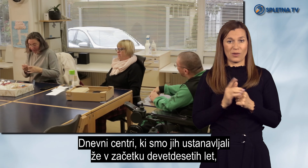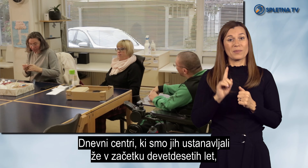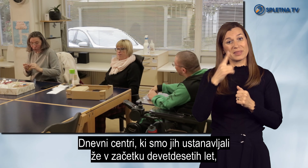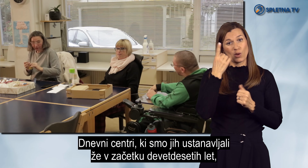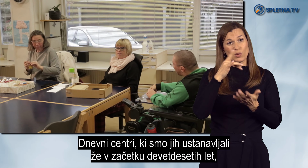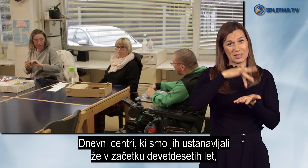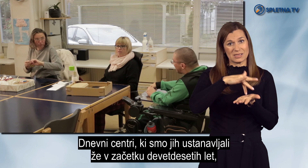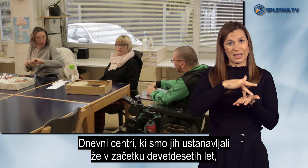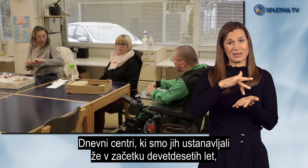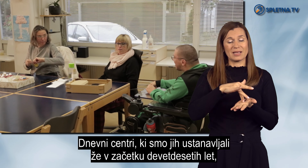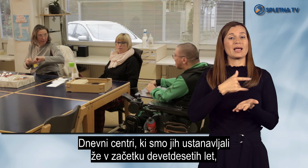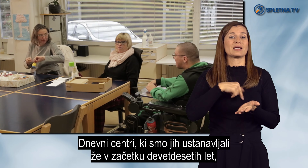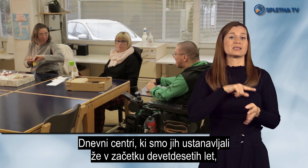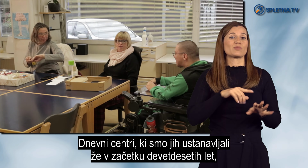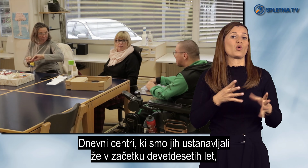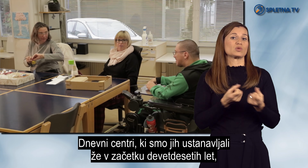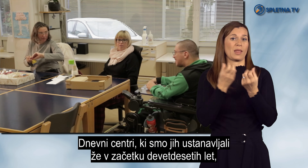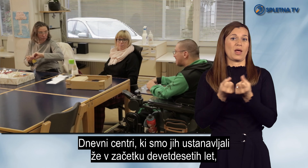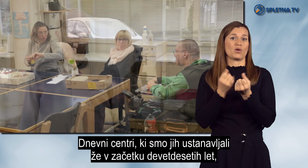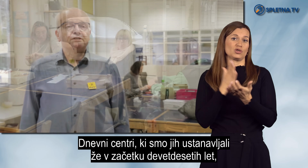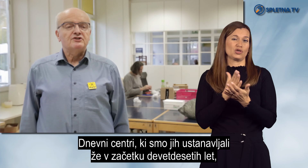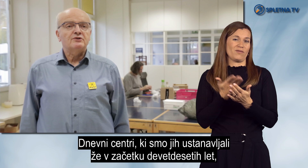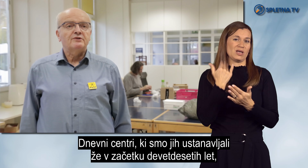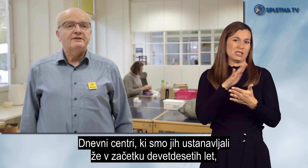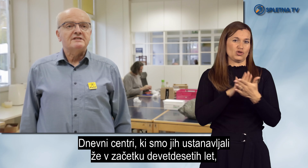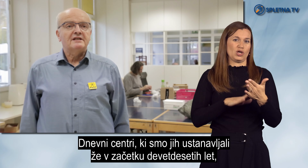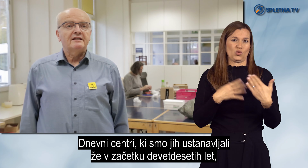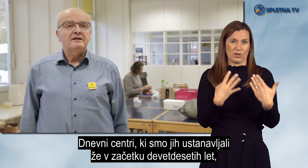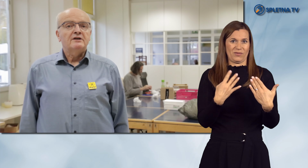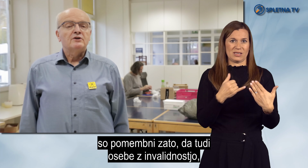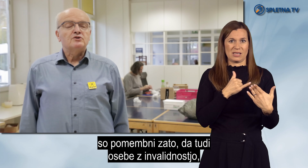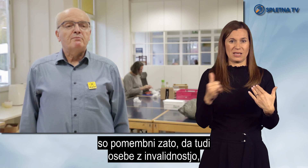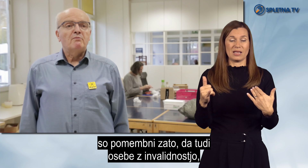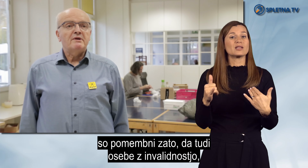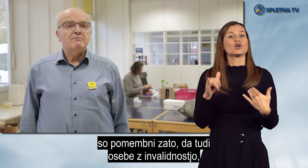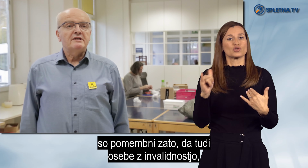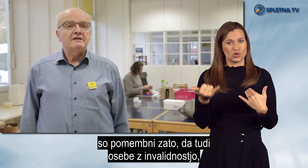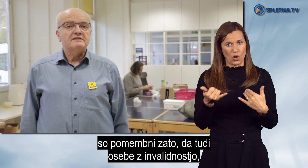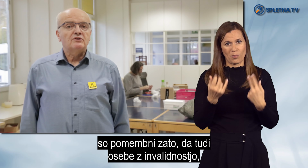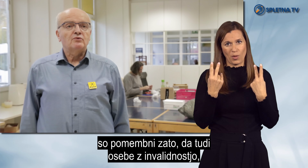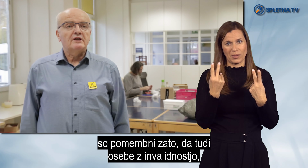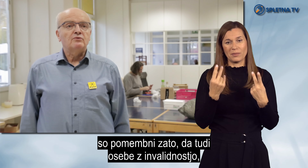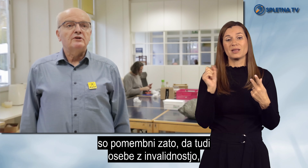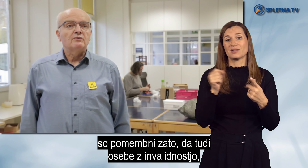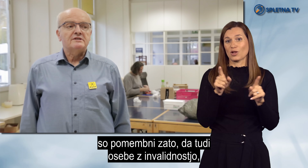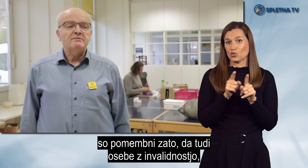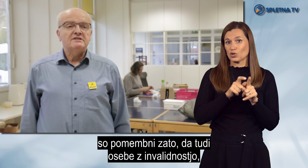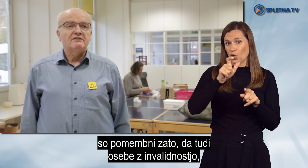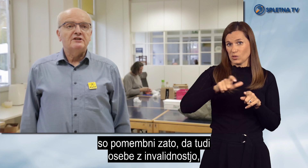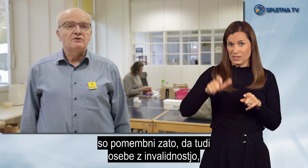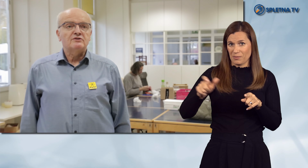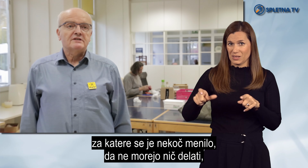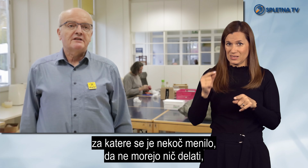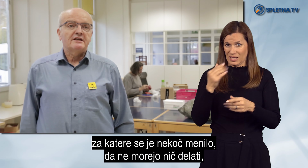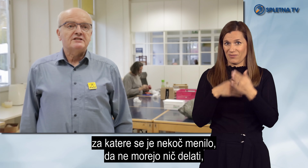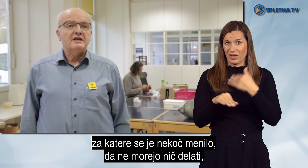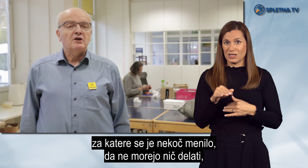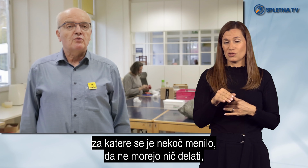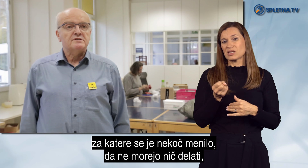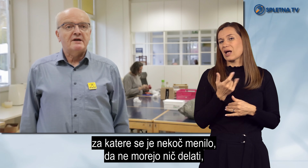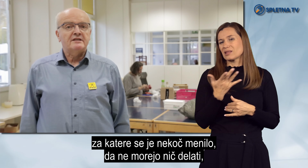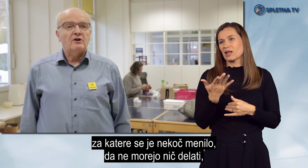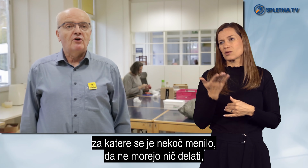Dnevne centre, ki smo jih ustanavljali že v začetku 90 let, so pomembni zato, da tudi osebe z invalidnostjo, za katere